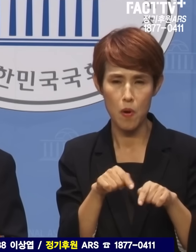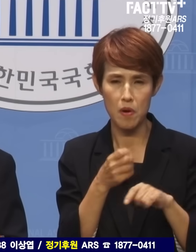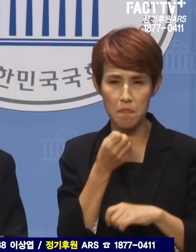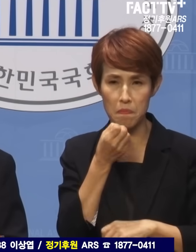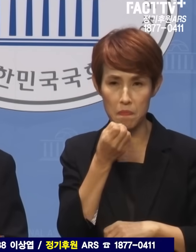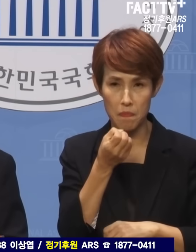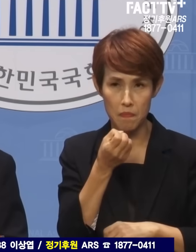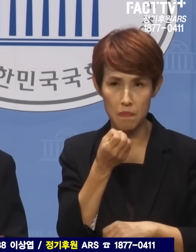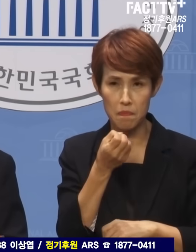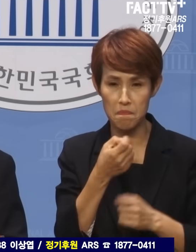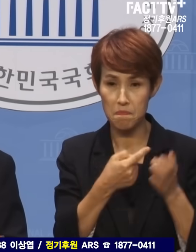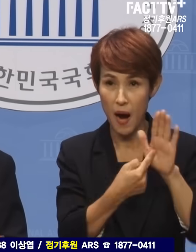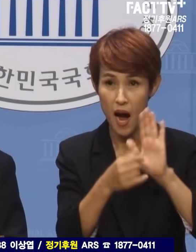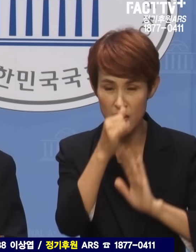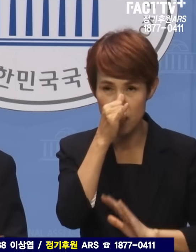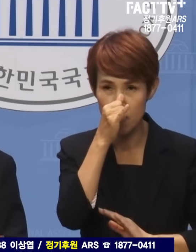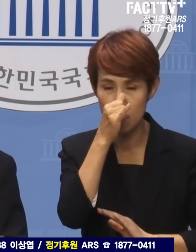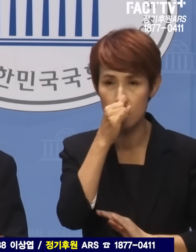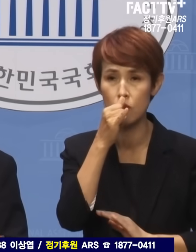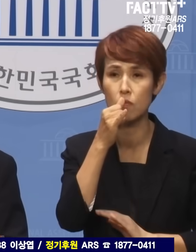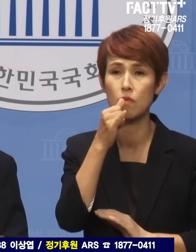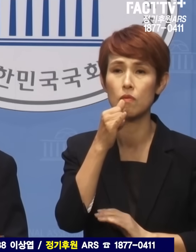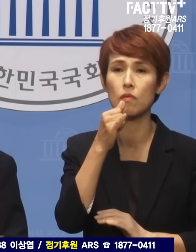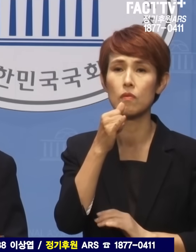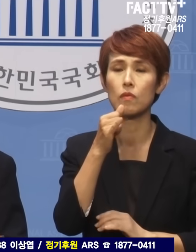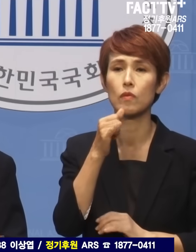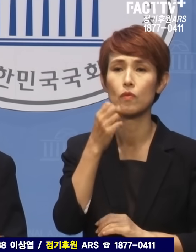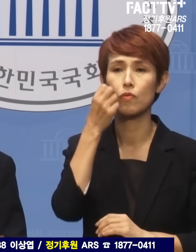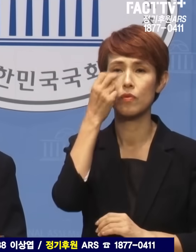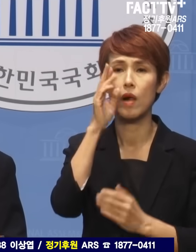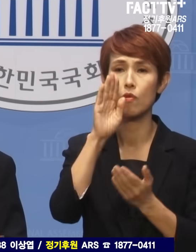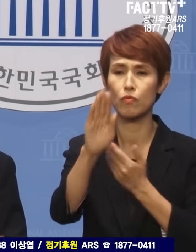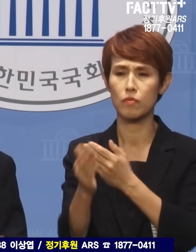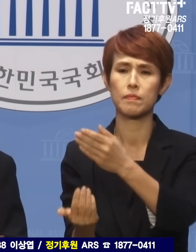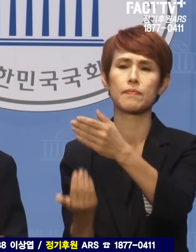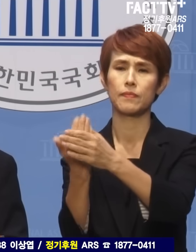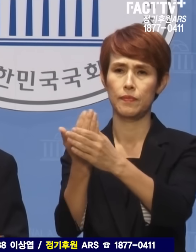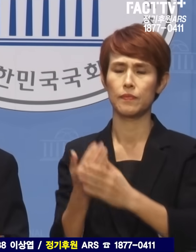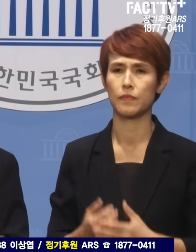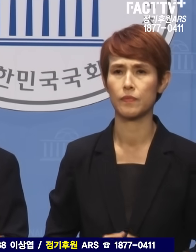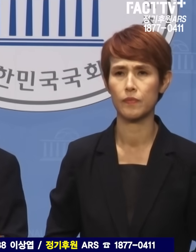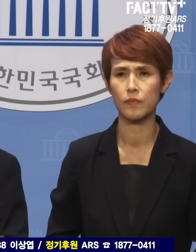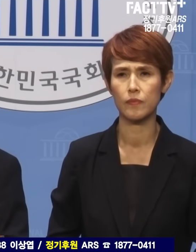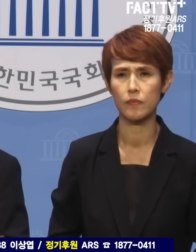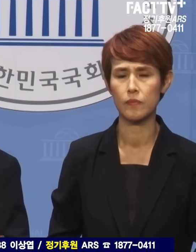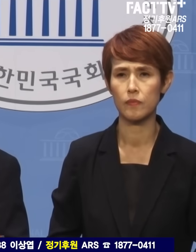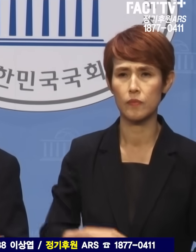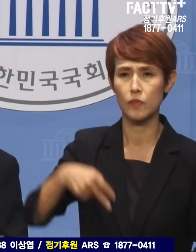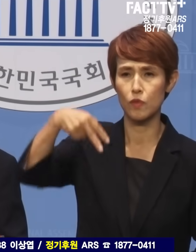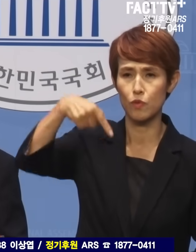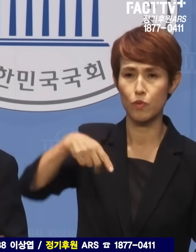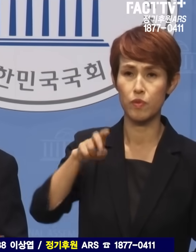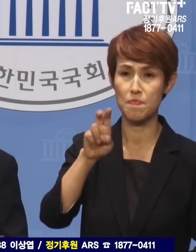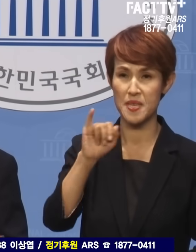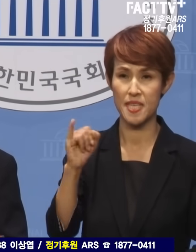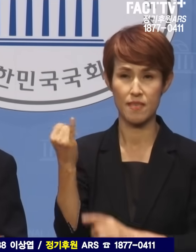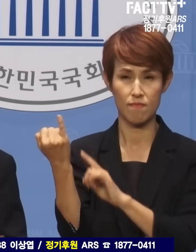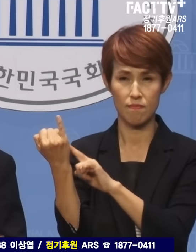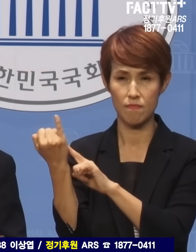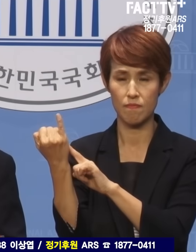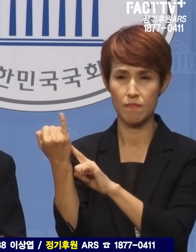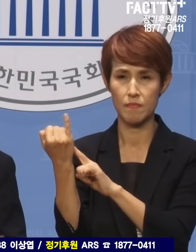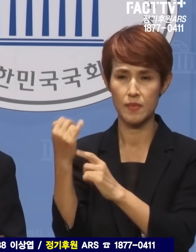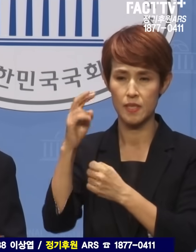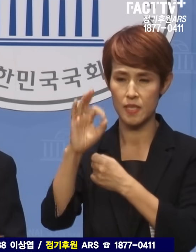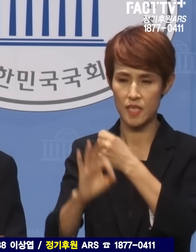2023년 4월로 단 두 달 후에 일어난 일입니다 수미 테리를 지난 10년 동안